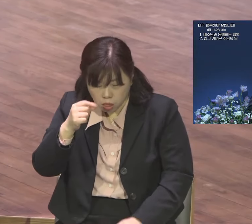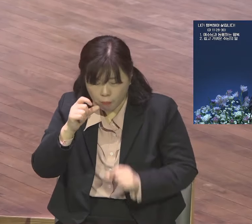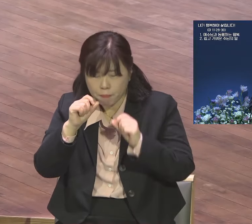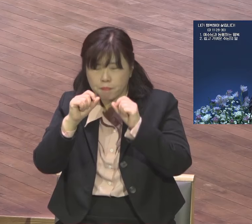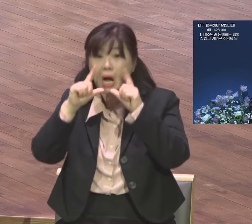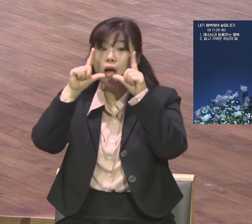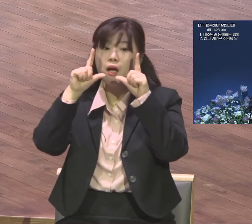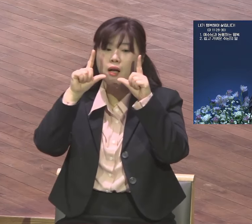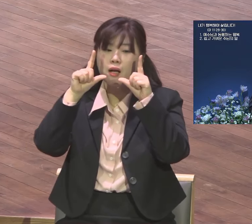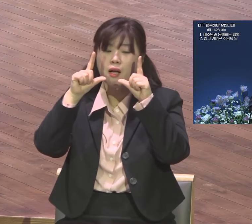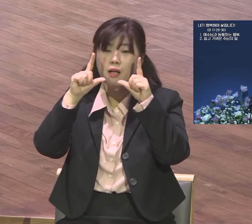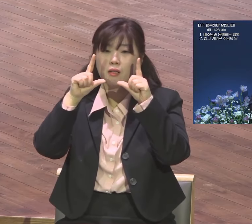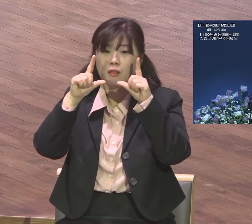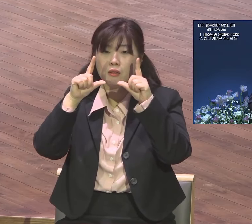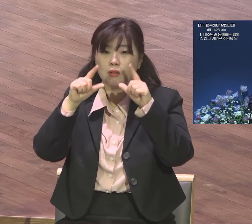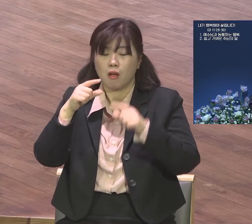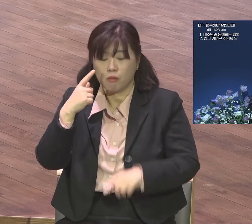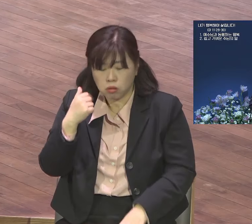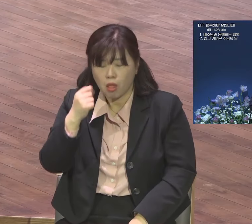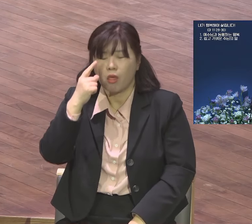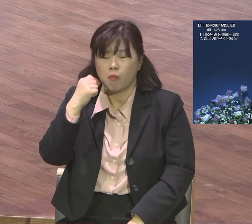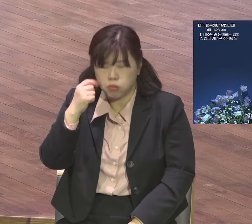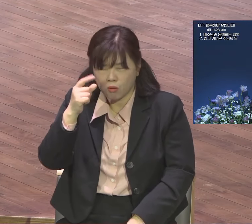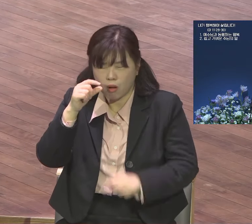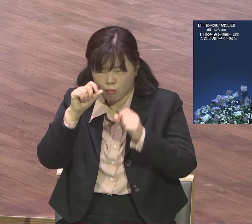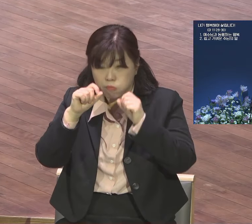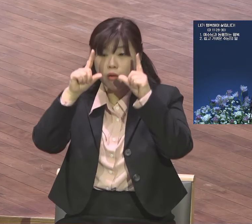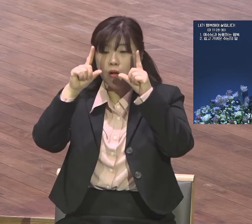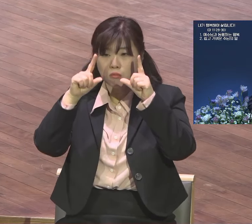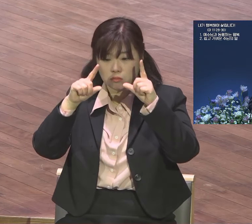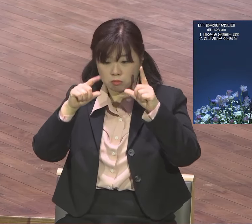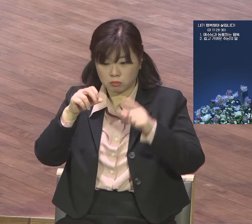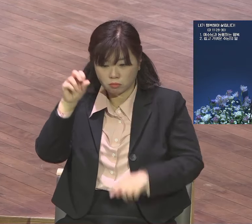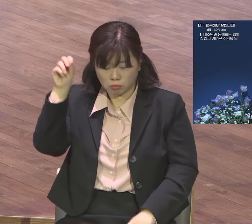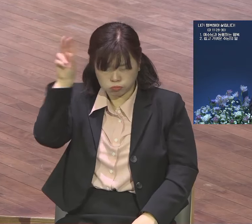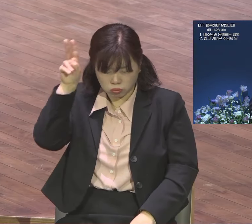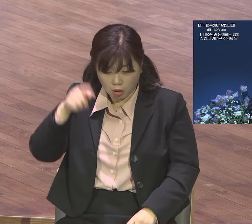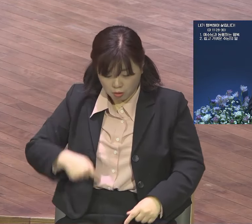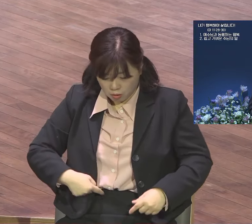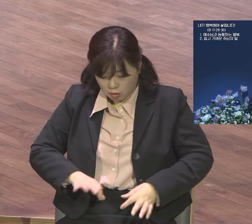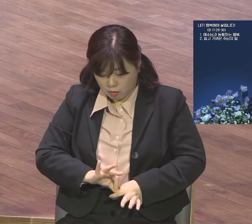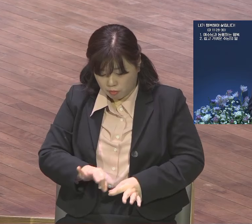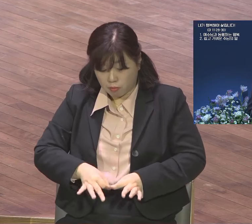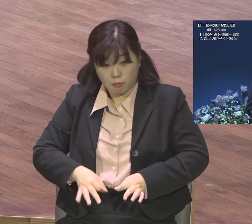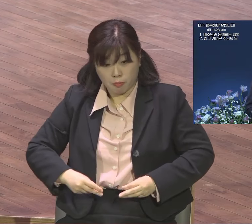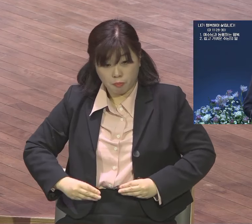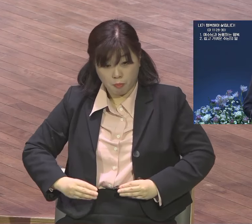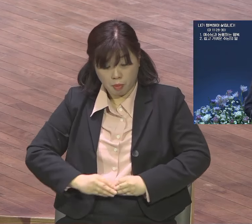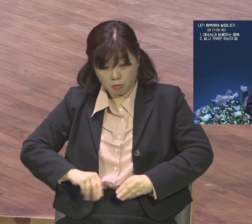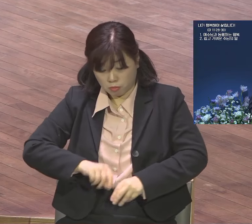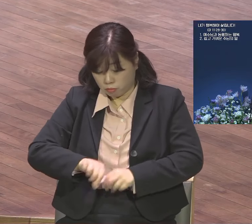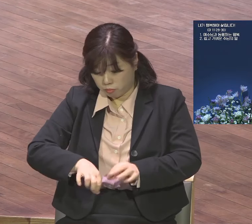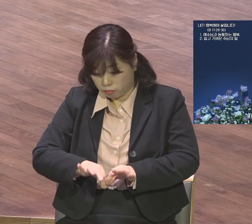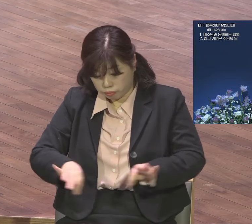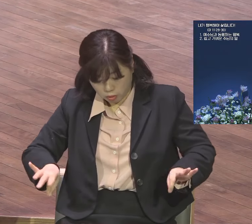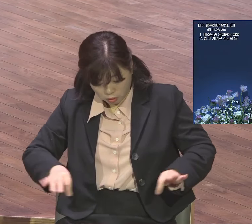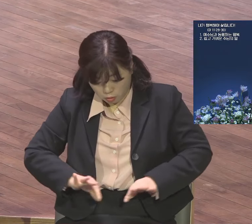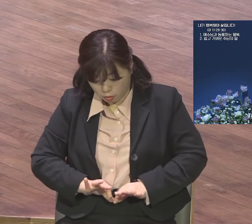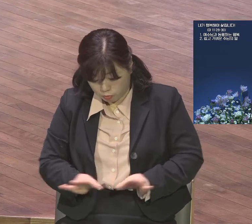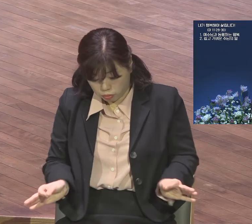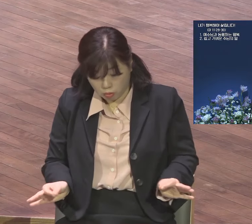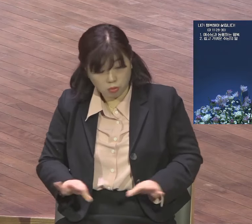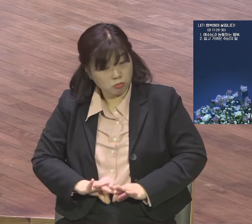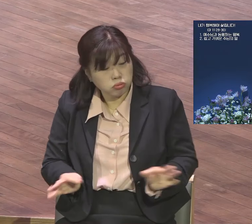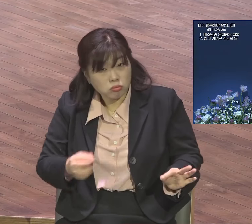저의 이 벨트가 풀어져 있는 겁니다. 그래서 깜짝 놀랐습니다. 우리 동료들에게 물어봤습니다.